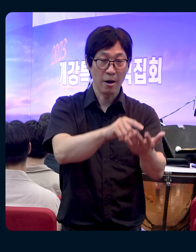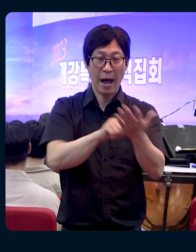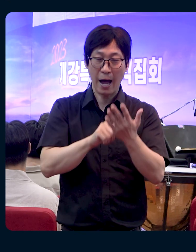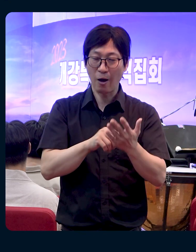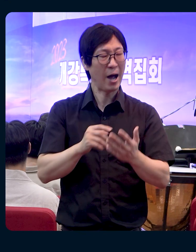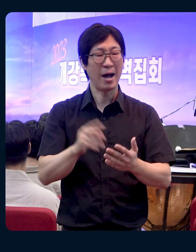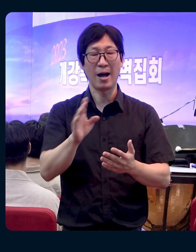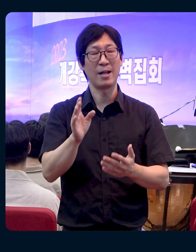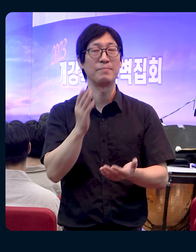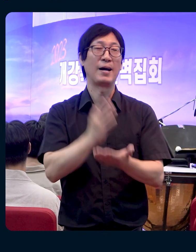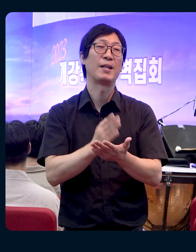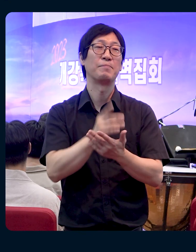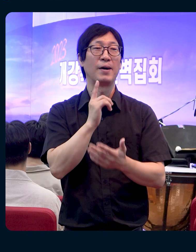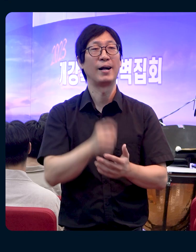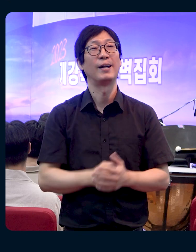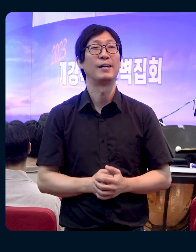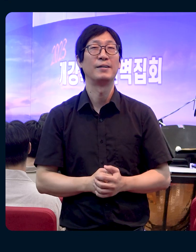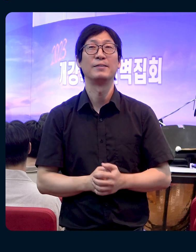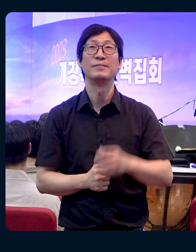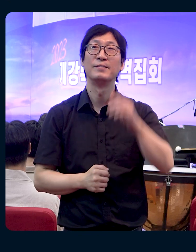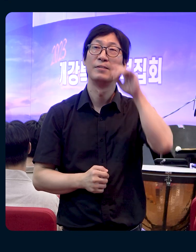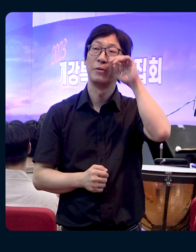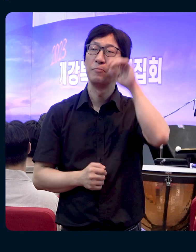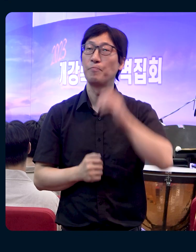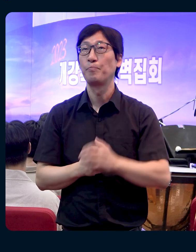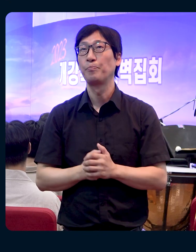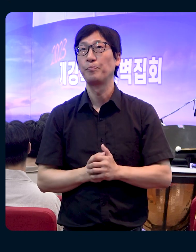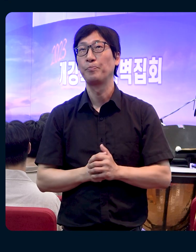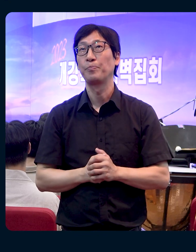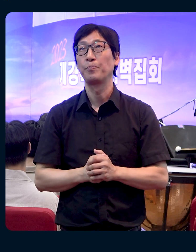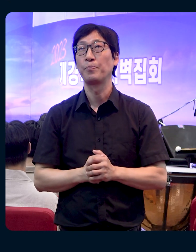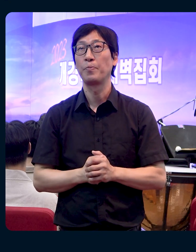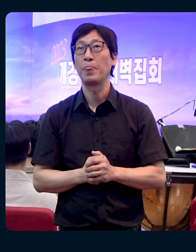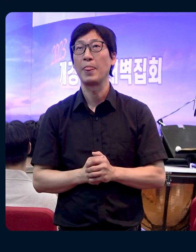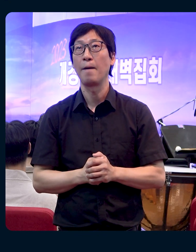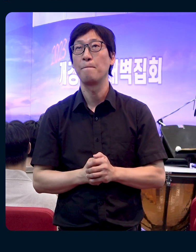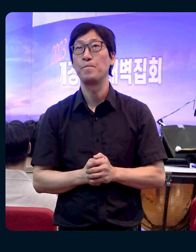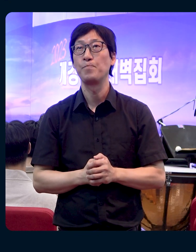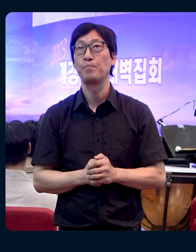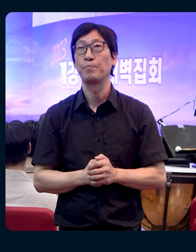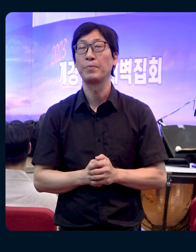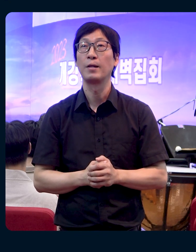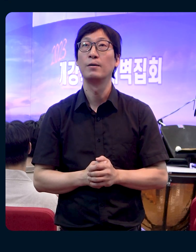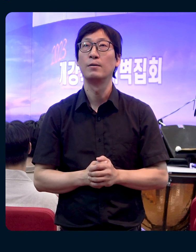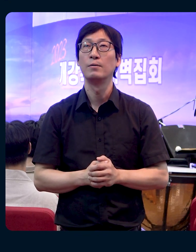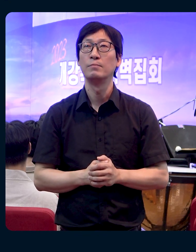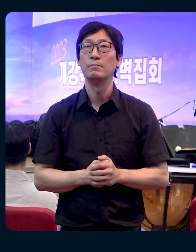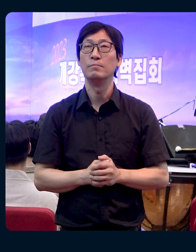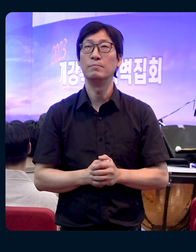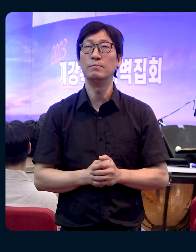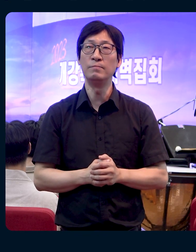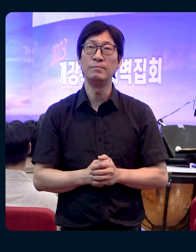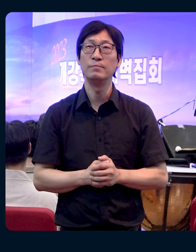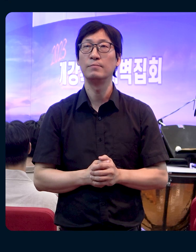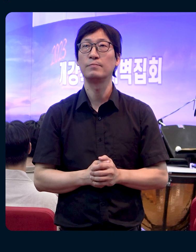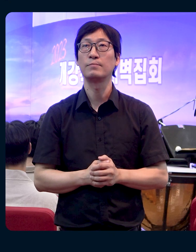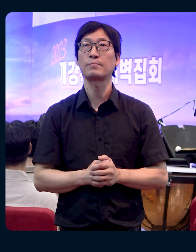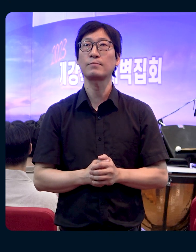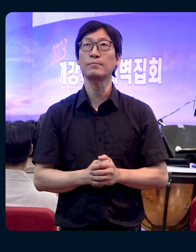세상에 정말 또 황당한 건 뭐냐면요, 한국은 그러겠지만 미국 같은 경우는